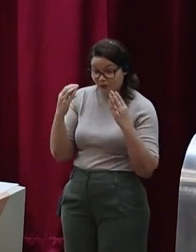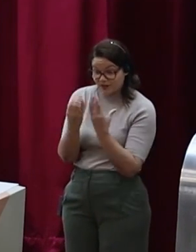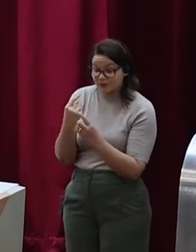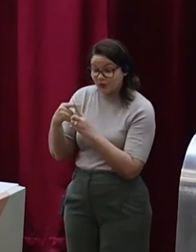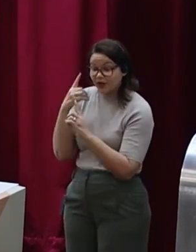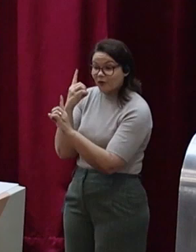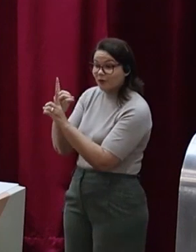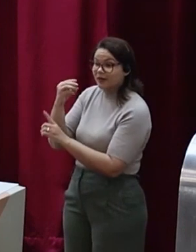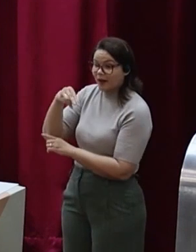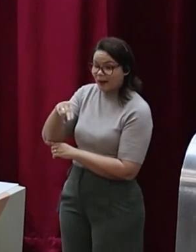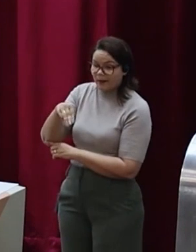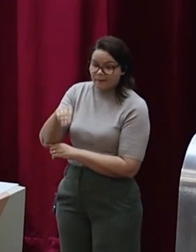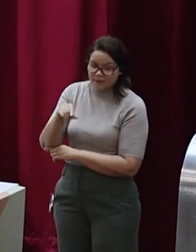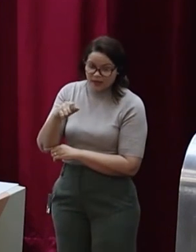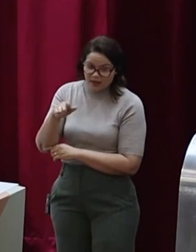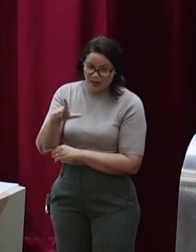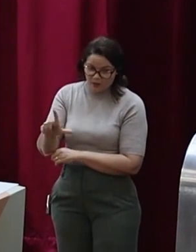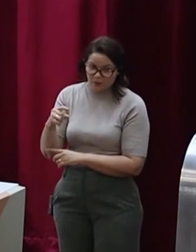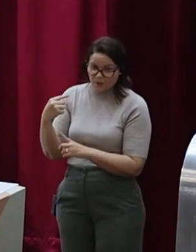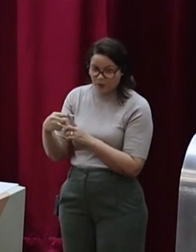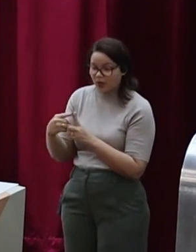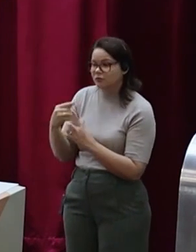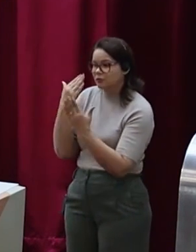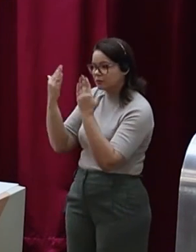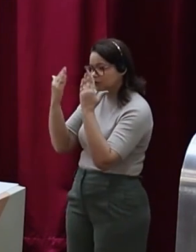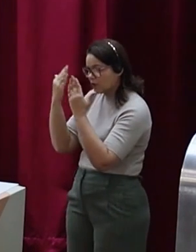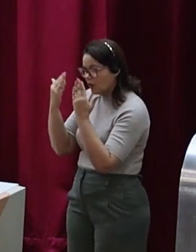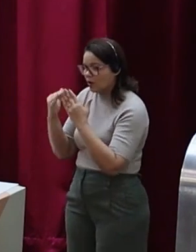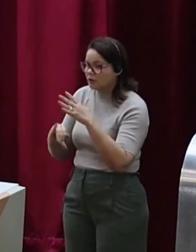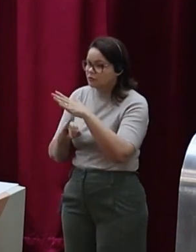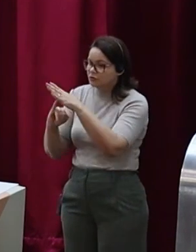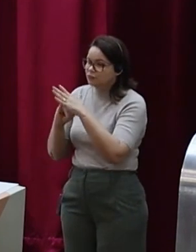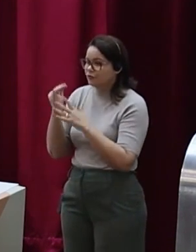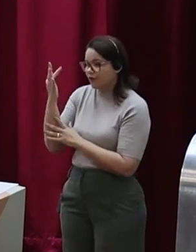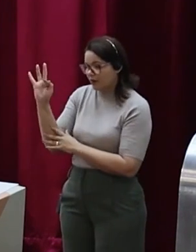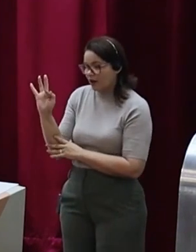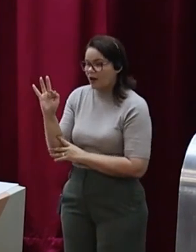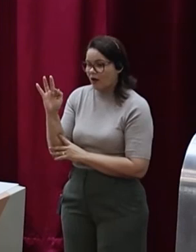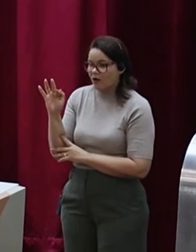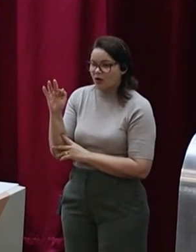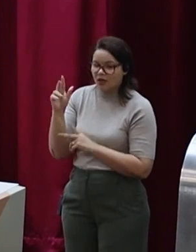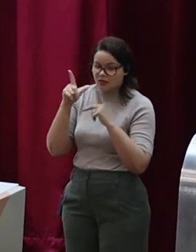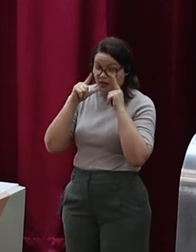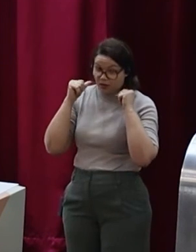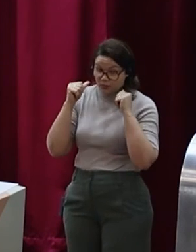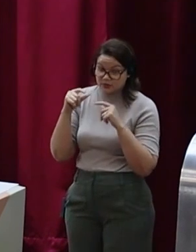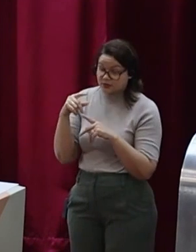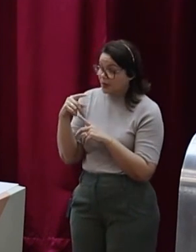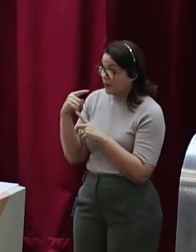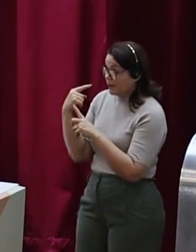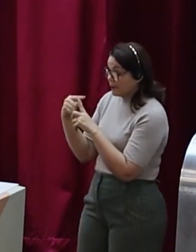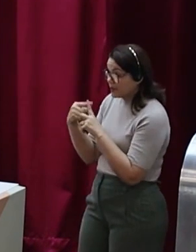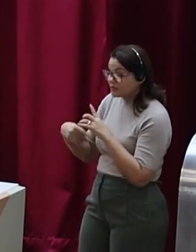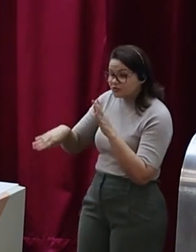no Paraguai, onde eu faço doutorado. Eu sou psicóloga do Instituto Federal de Alagoas. Então, desde que eu cheguei